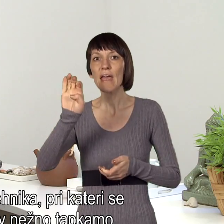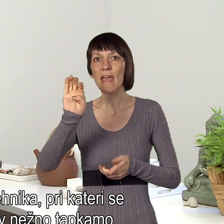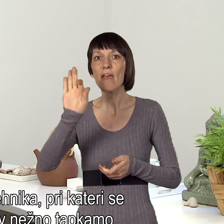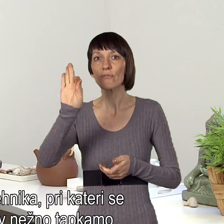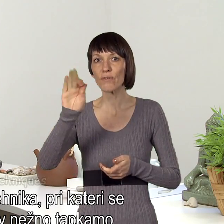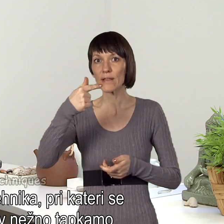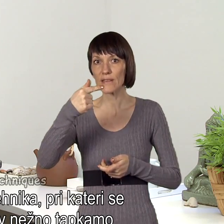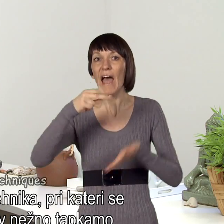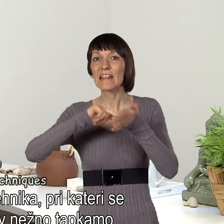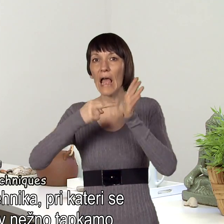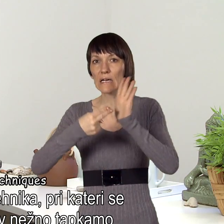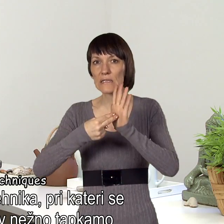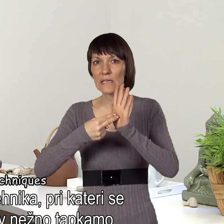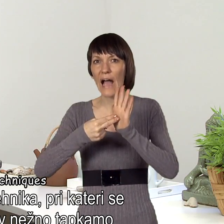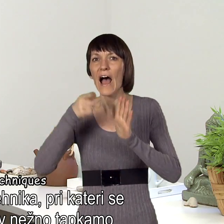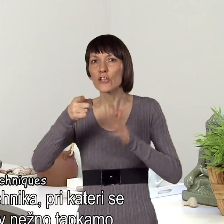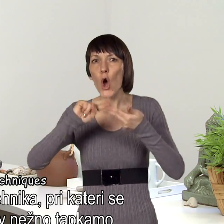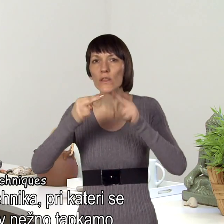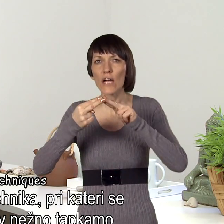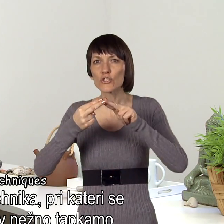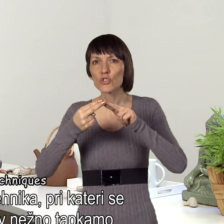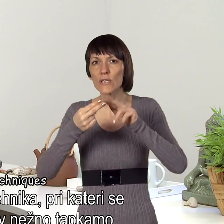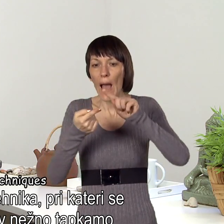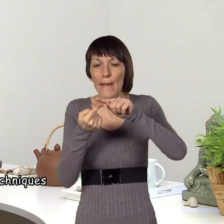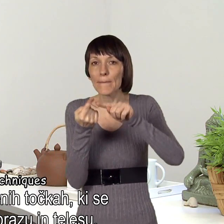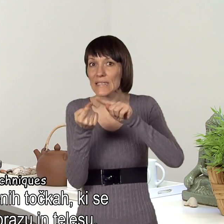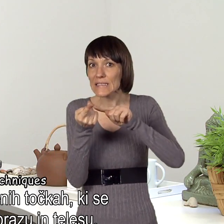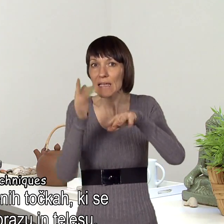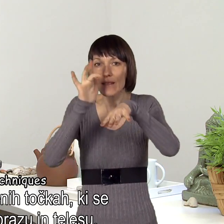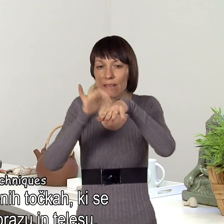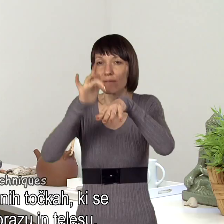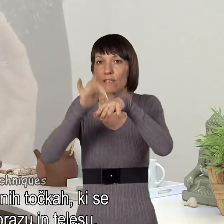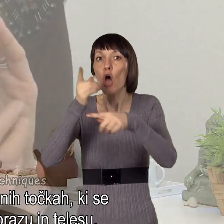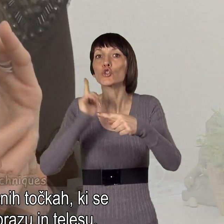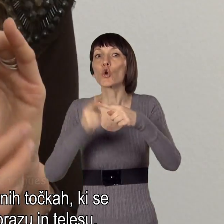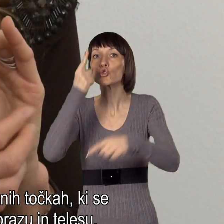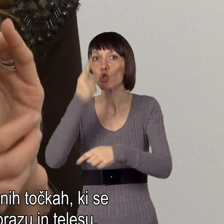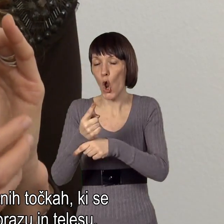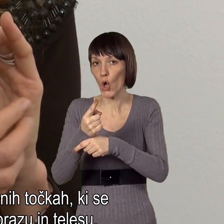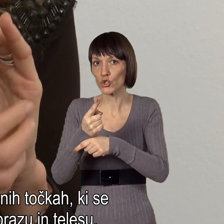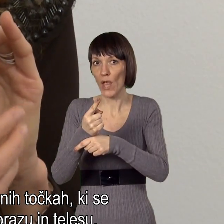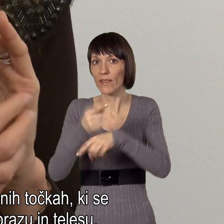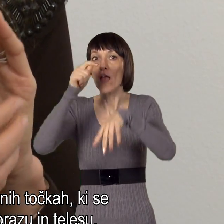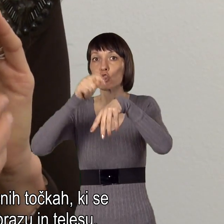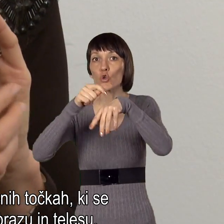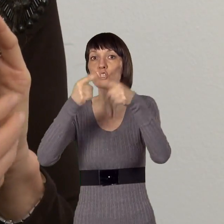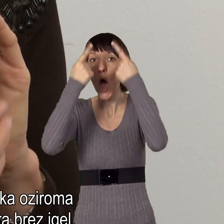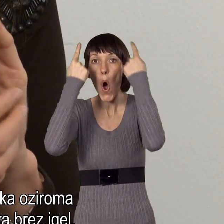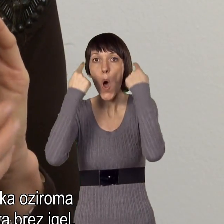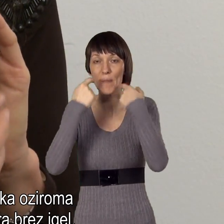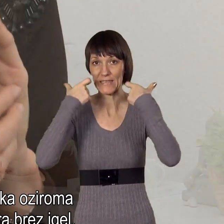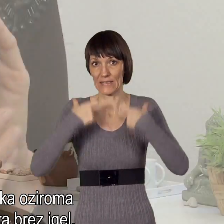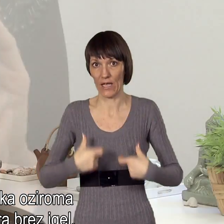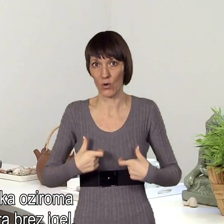EFT tehnika je tehnika, pri kateri se s konicami prstov nežno tapkamo po točno določenih točkah, ki se nahajajo na obrazu in telesu. To je